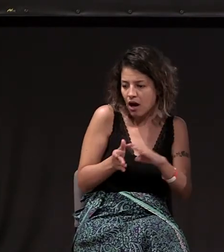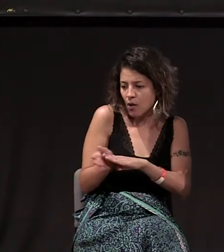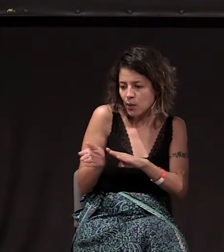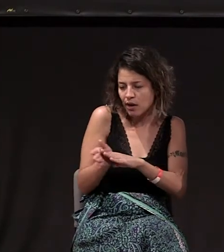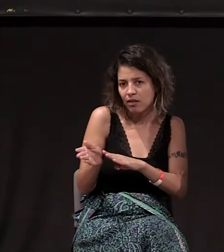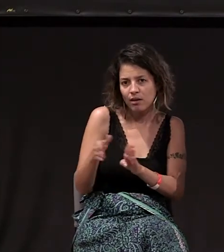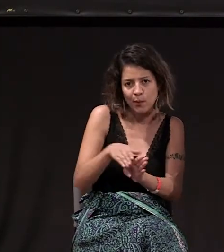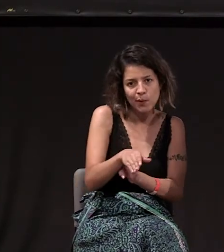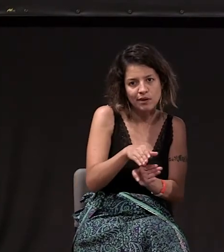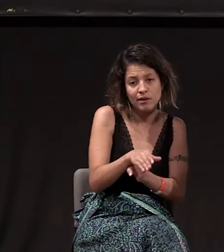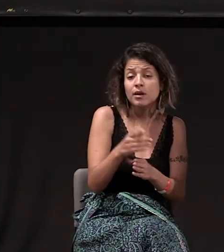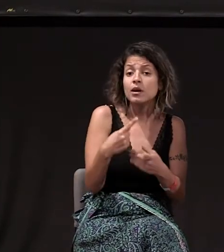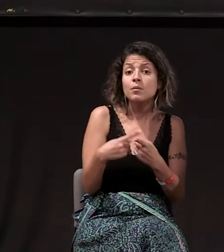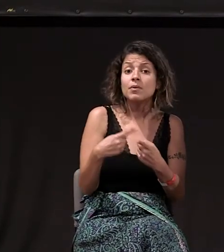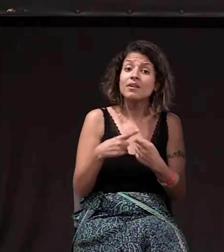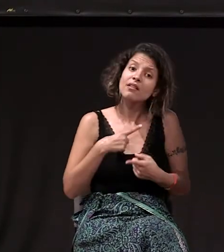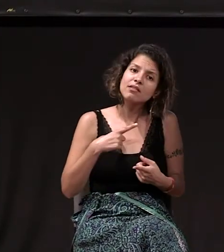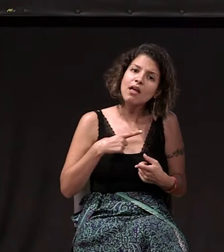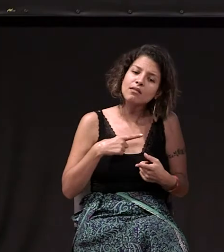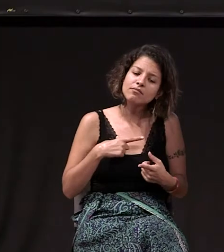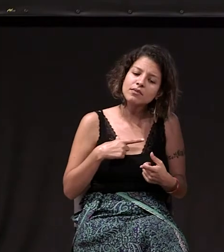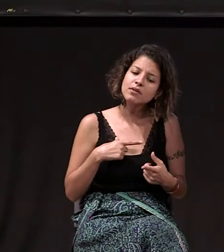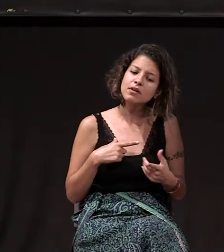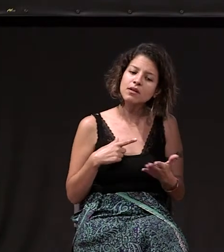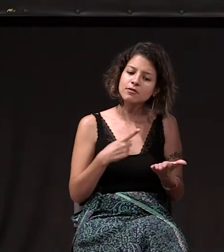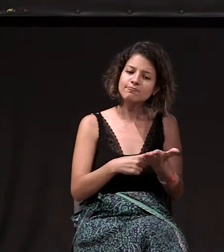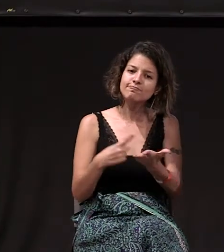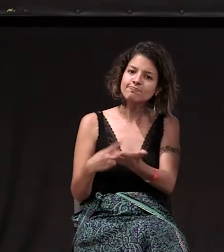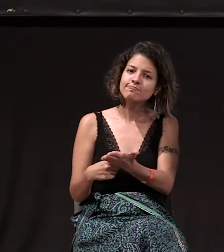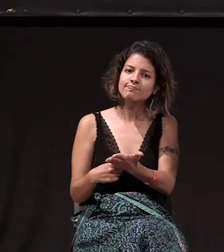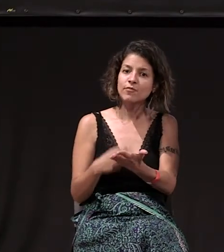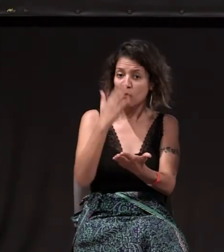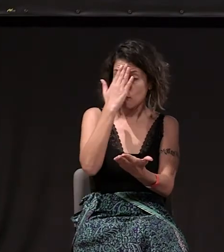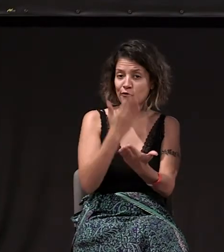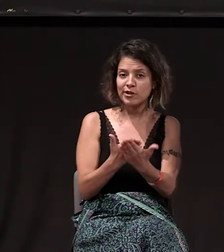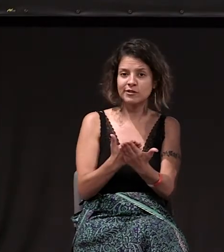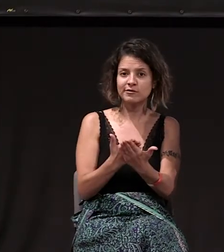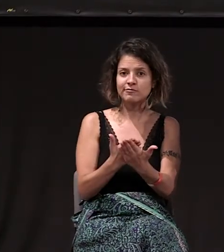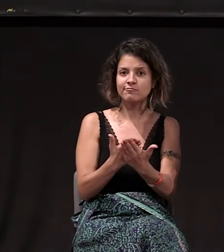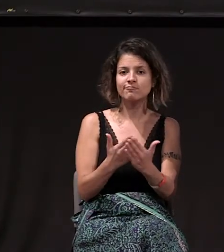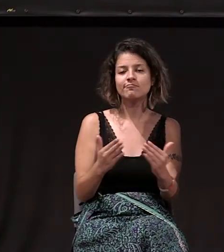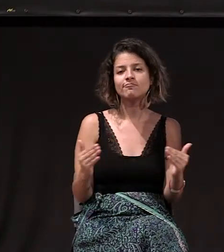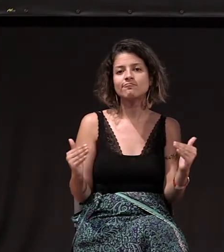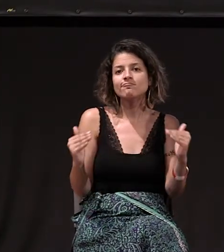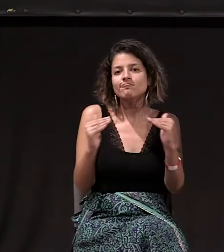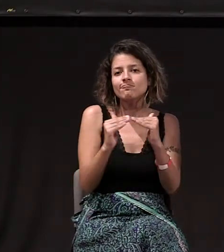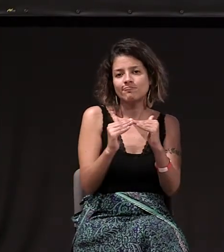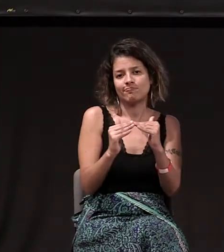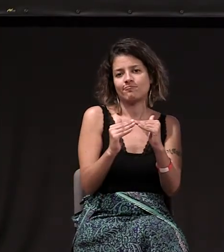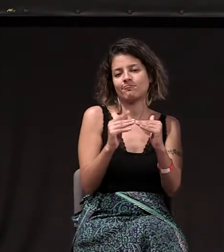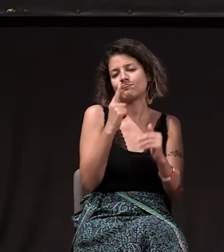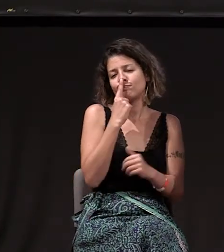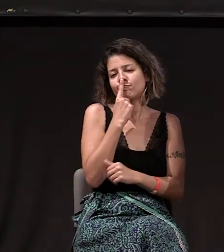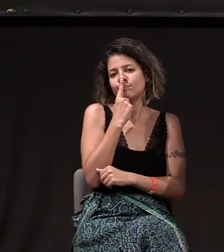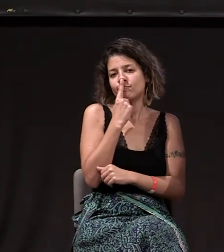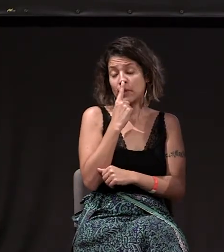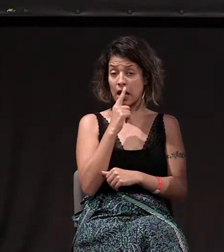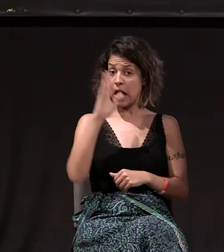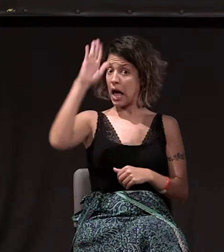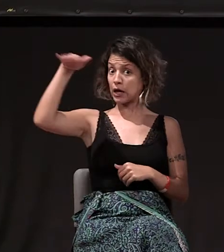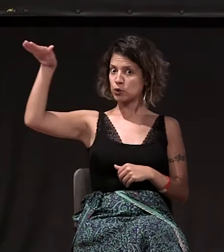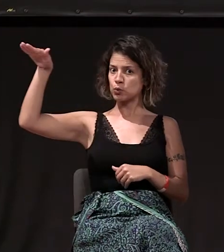porque há um espaço de muita confiança, de identificação. Adulto, em geral, julga adolescentes. Então,